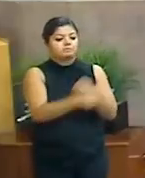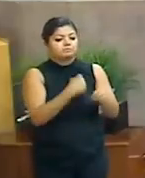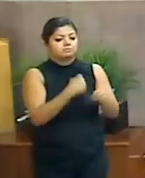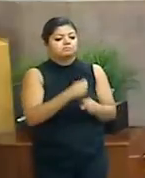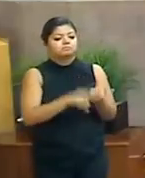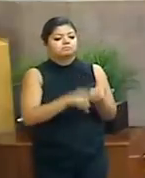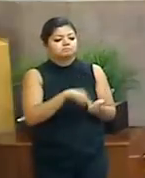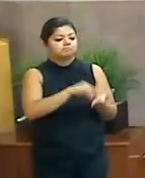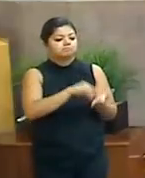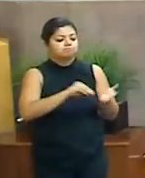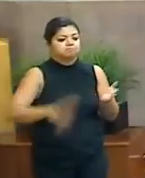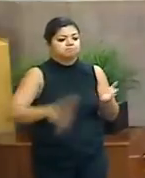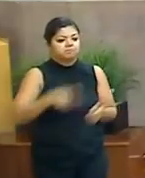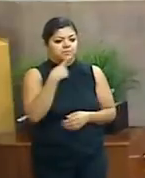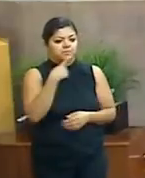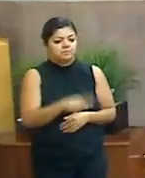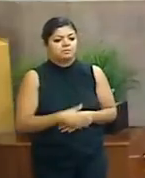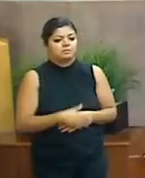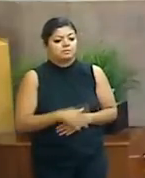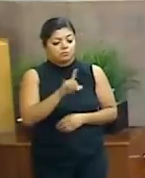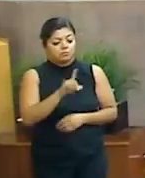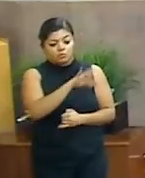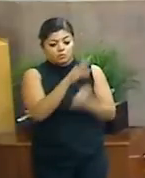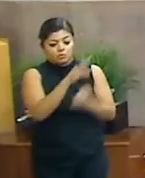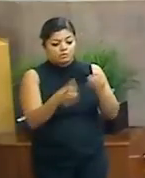caso la demanda